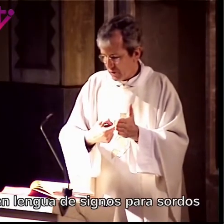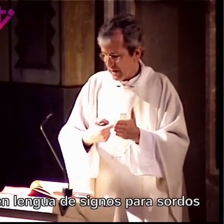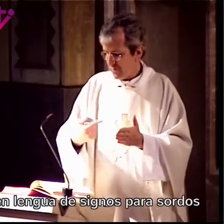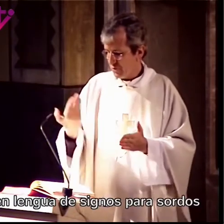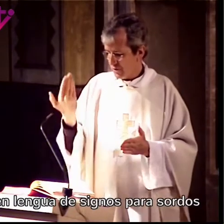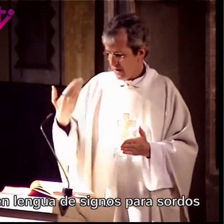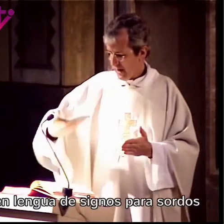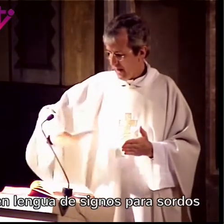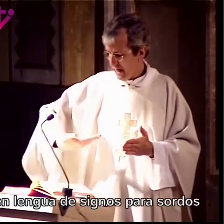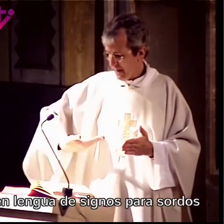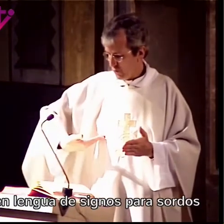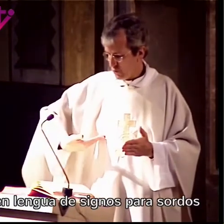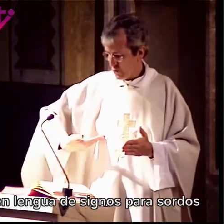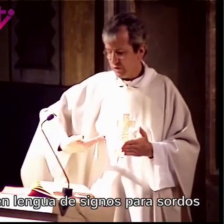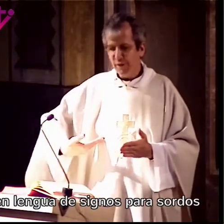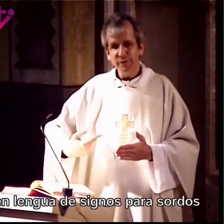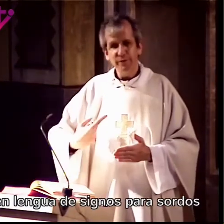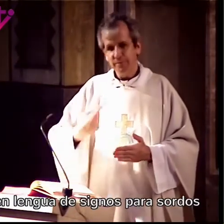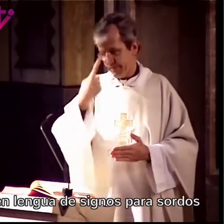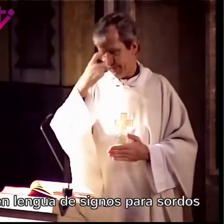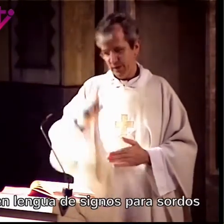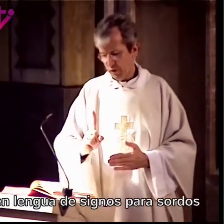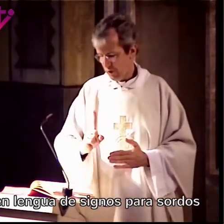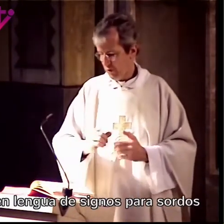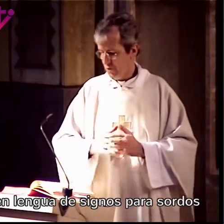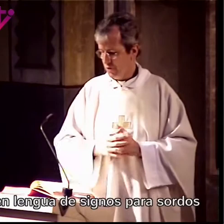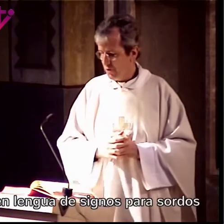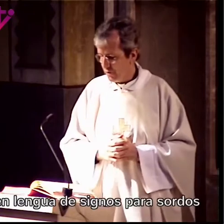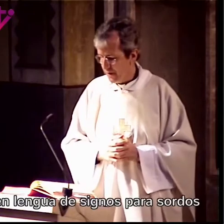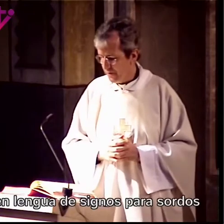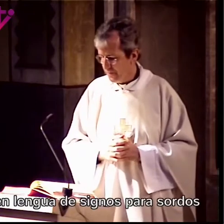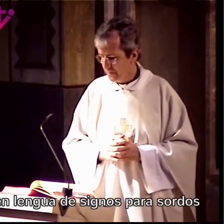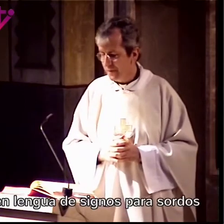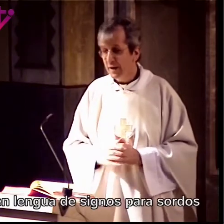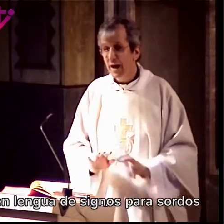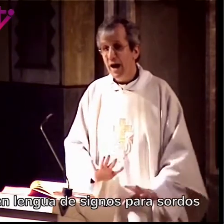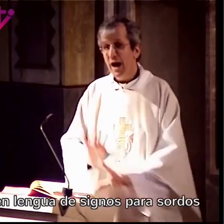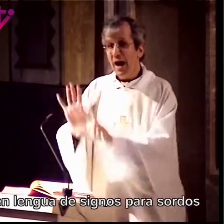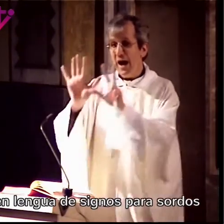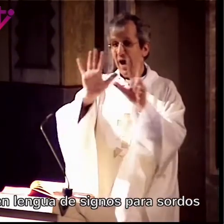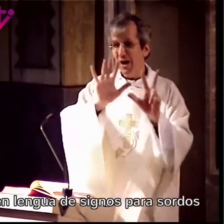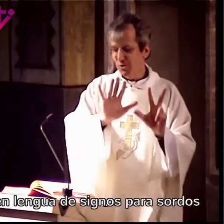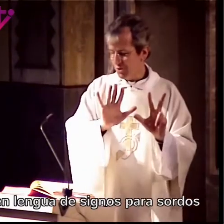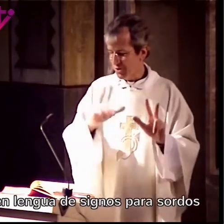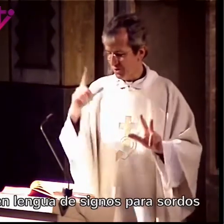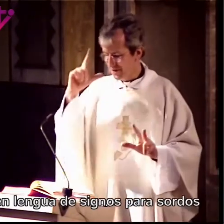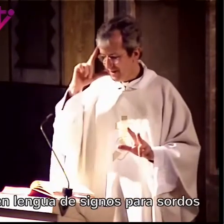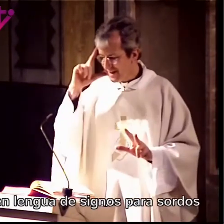clavos y la mano en su costado, yo no creo. A los ocho días